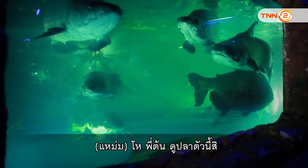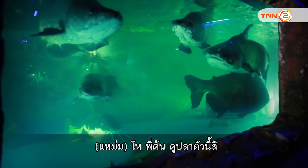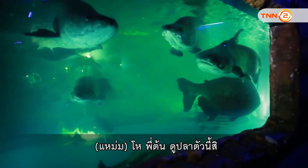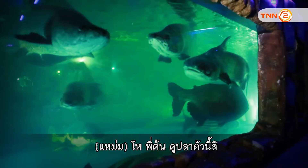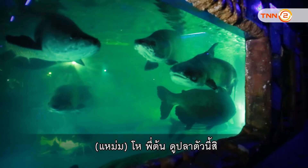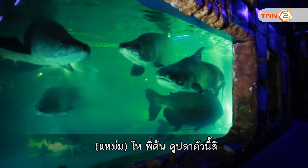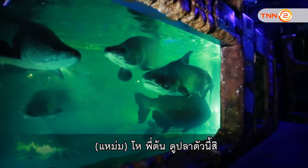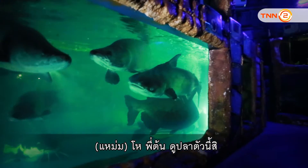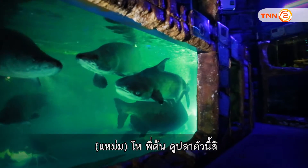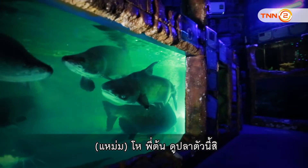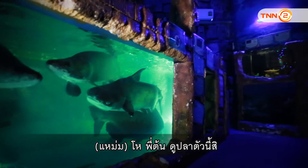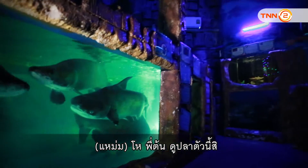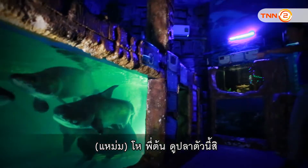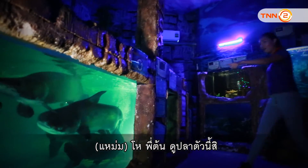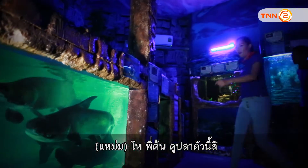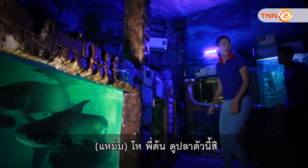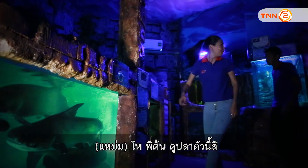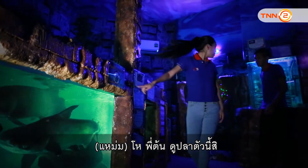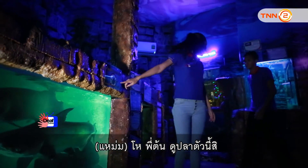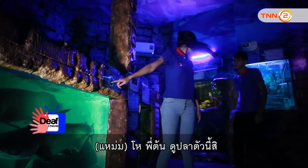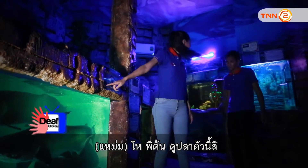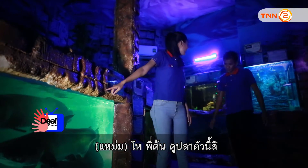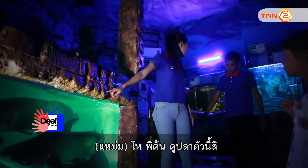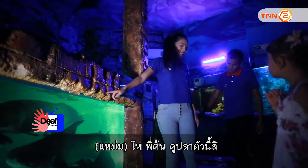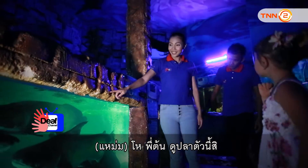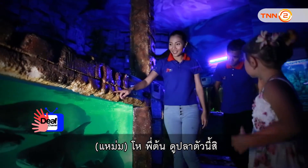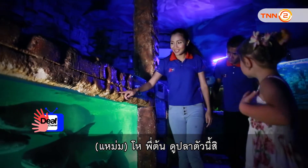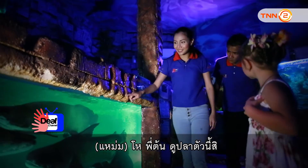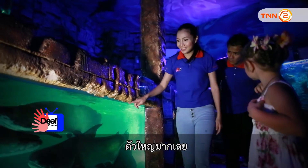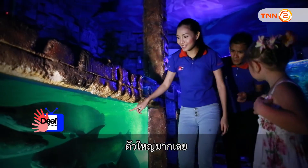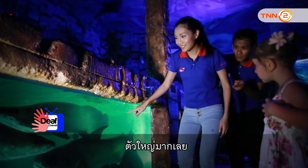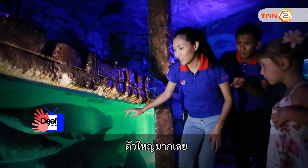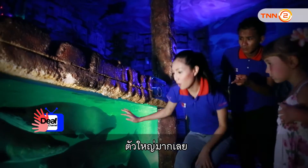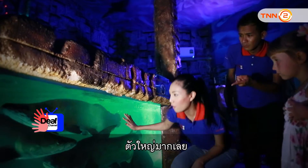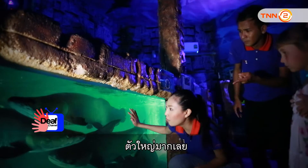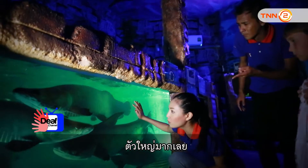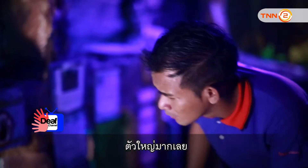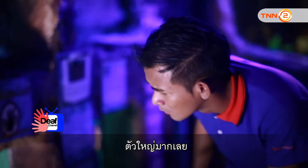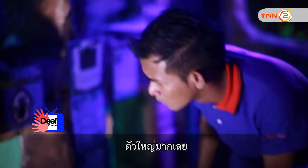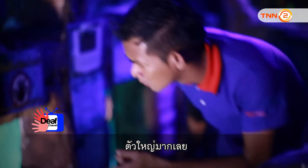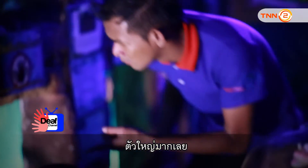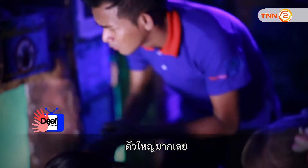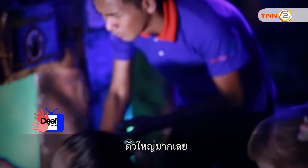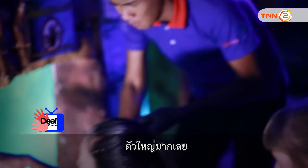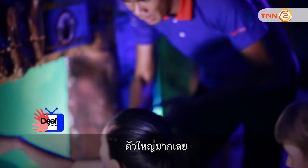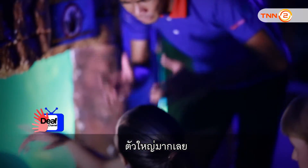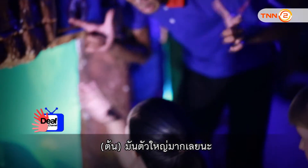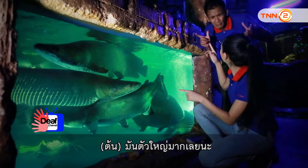โอ้พี่ต้นดูปลาตัวนี้ดิโอ้ตัวใหญ่มากเลยอ่ะอันนี้เขาม ันตัว